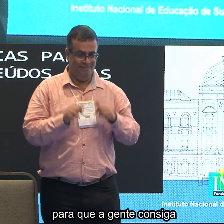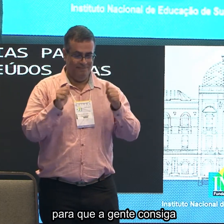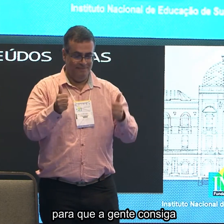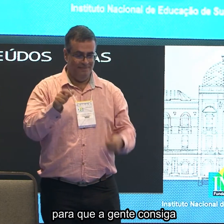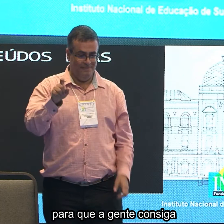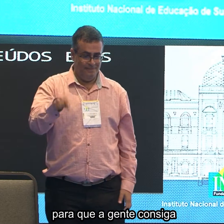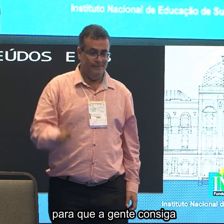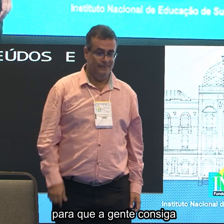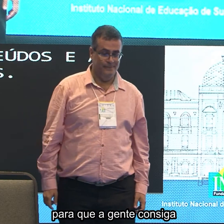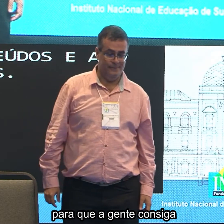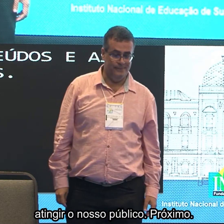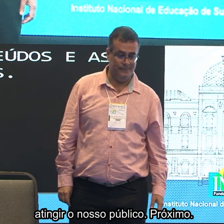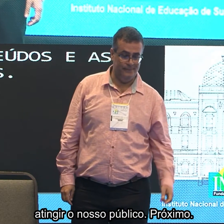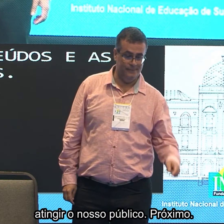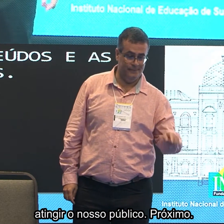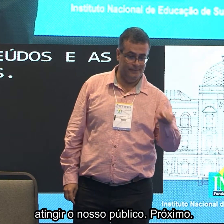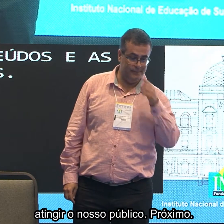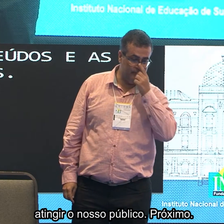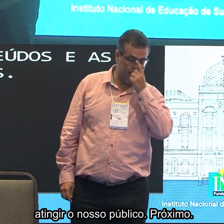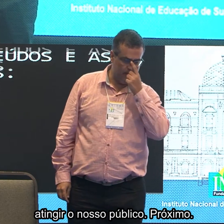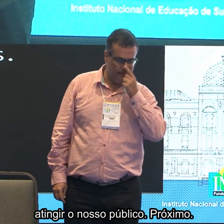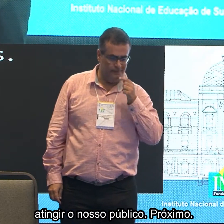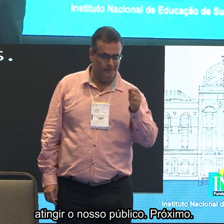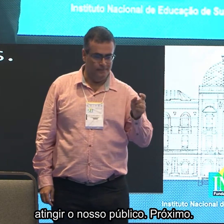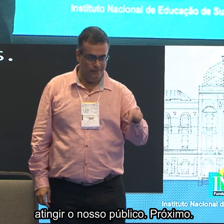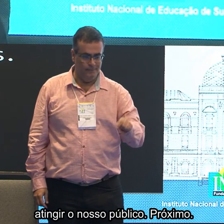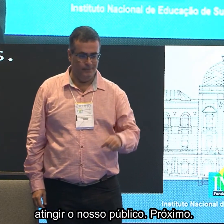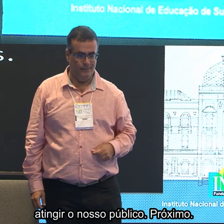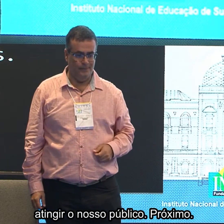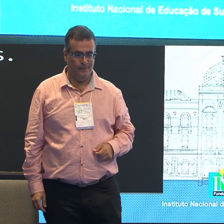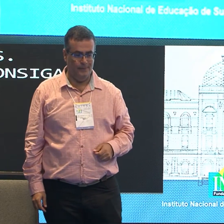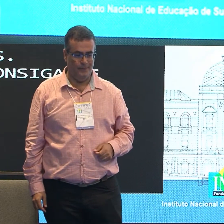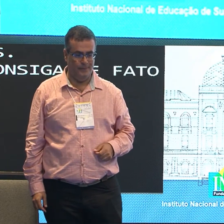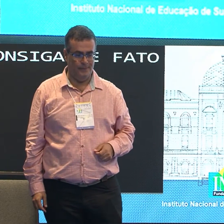consiga, de fato, atingir o nosso público. Próximo.